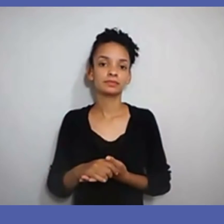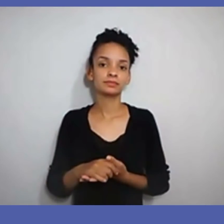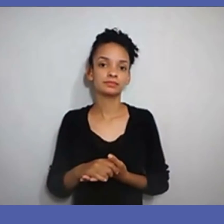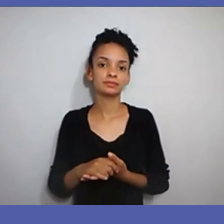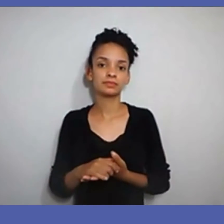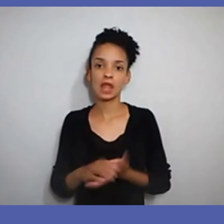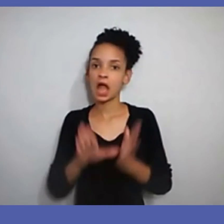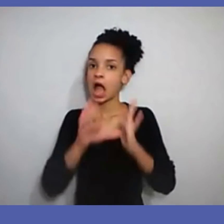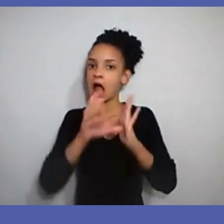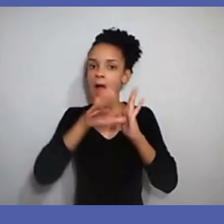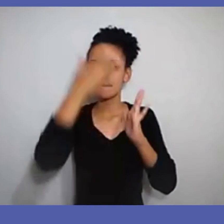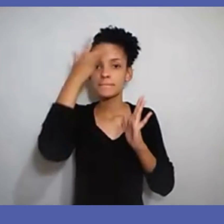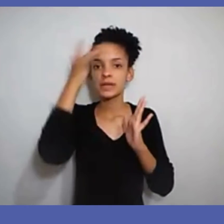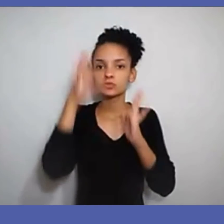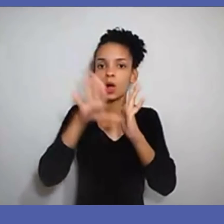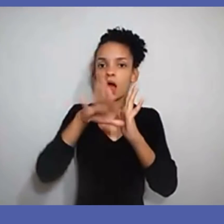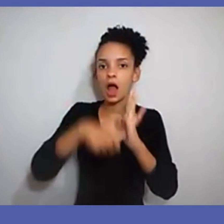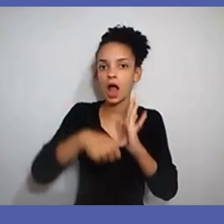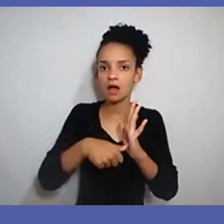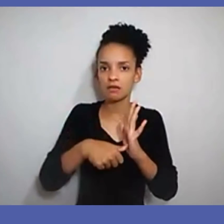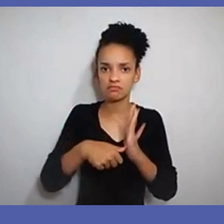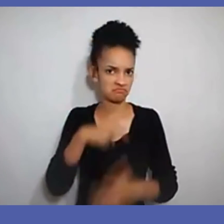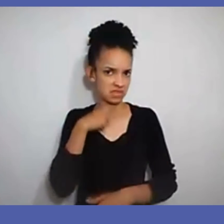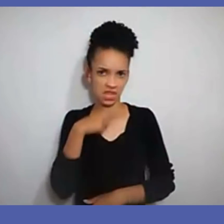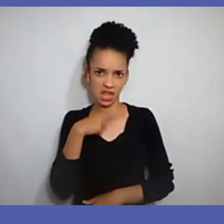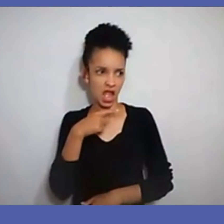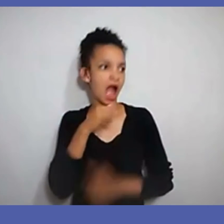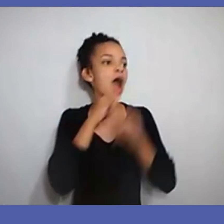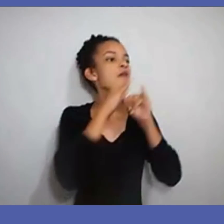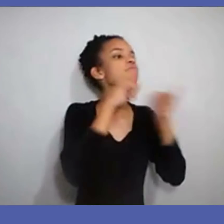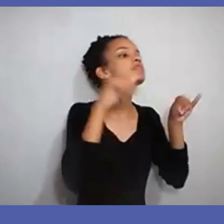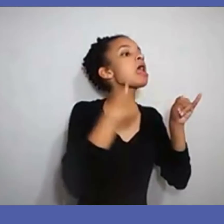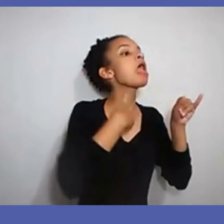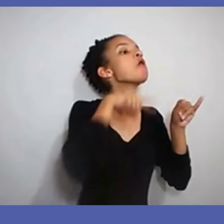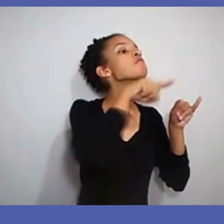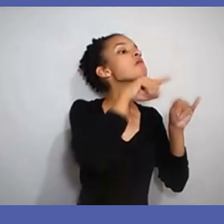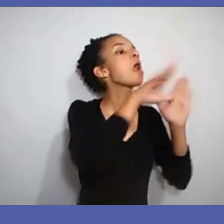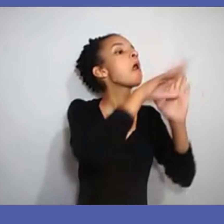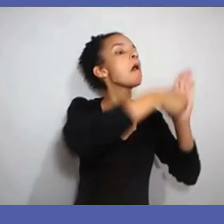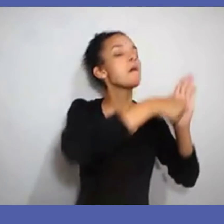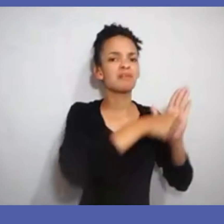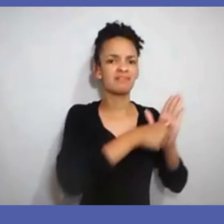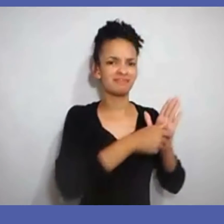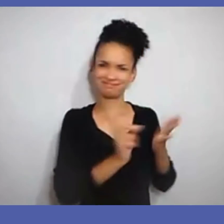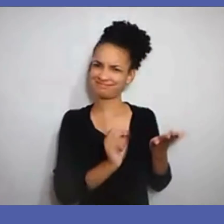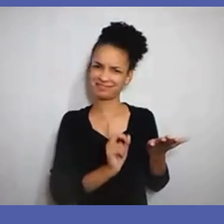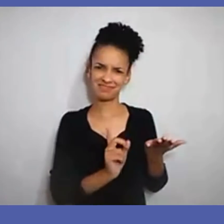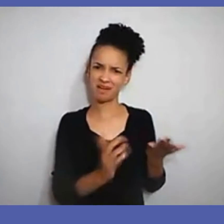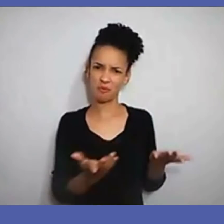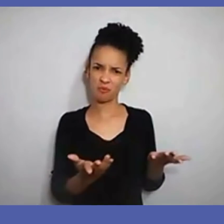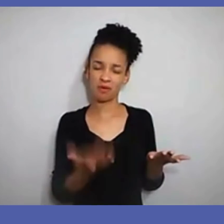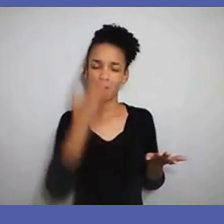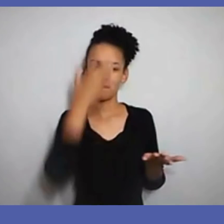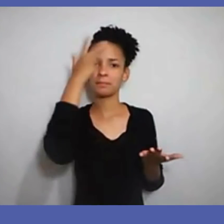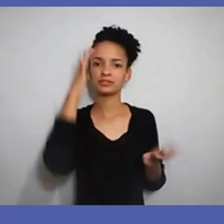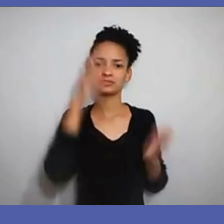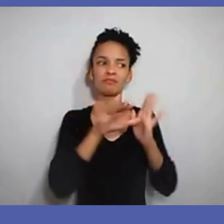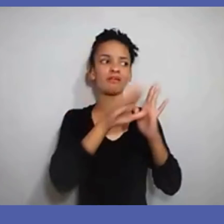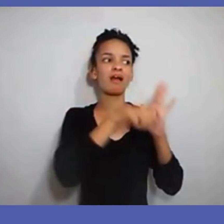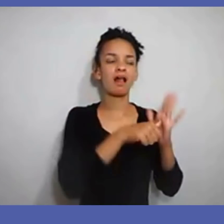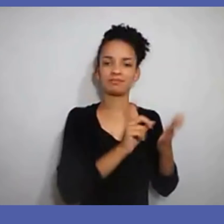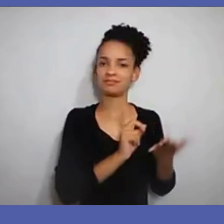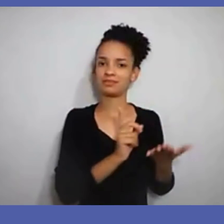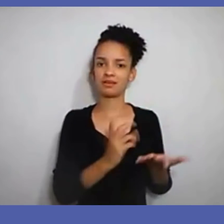vou roubar a tua casa. Não, ele, né, não dá aviso. Ladrão não. E ladrão, uma vez eu me lembro que o irmão André falou